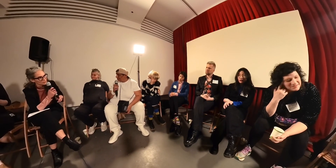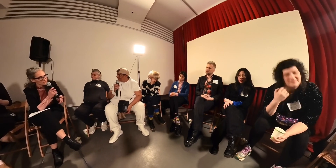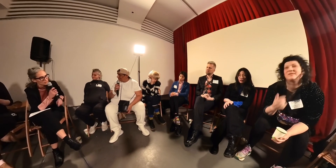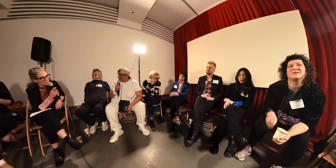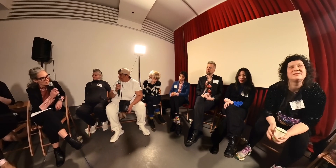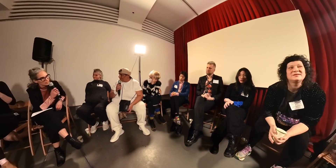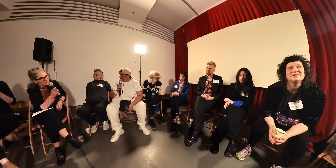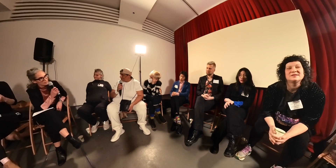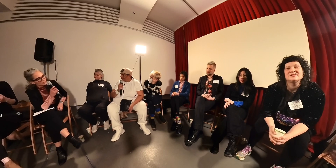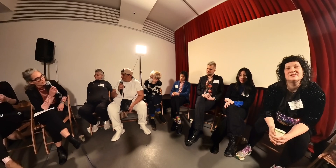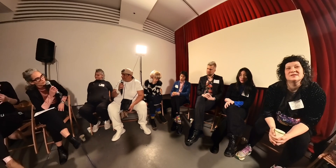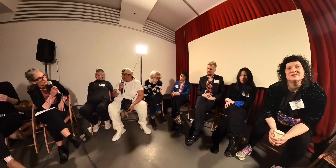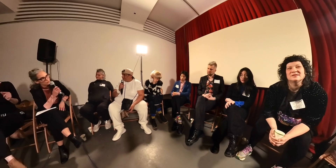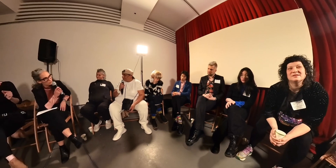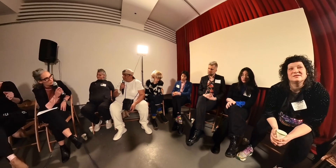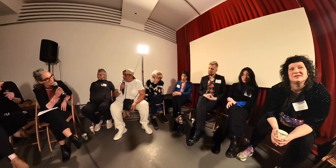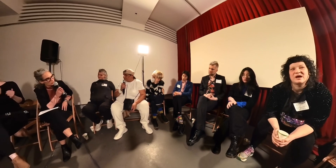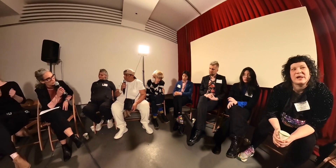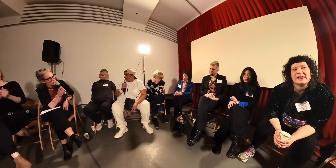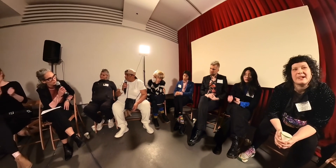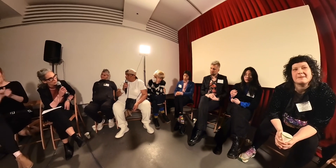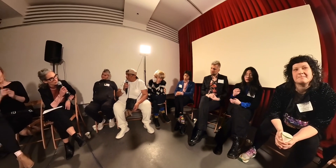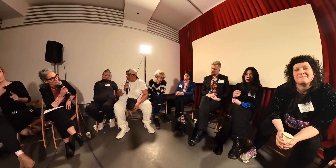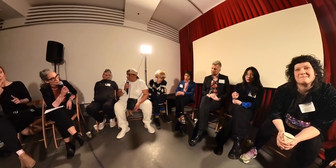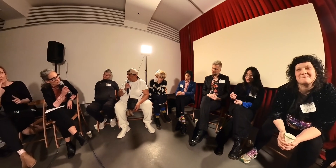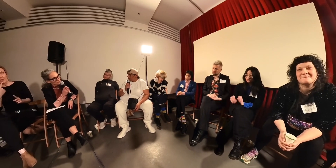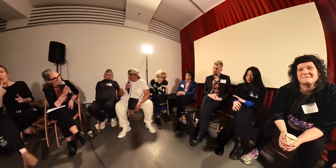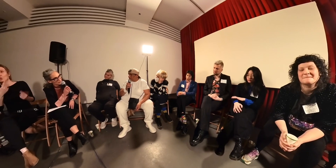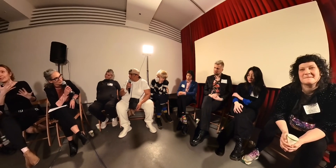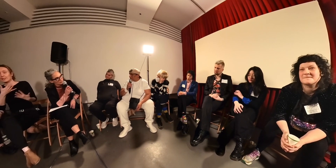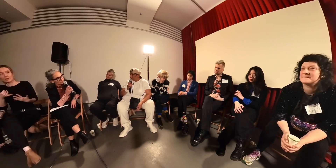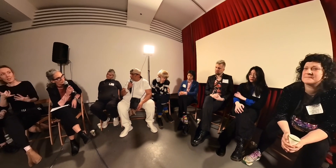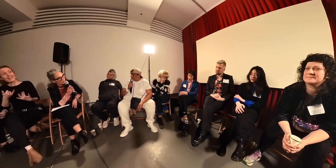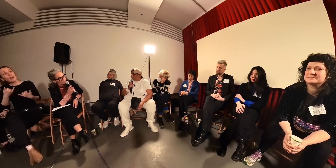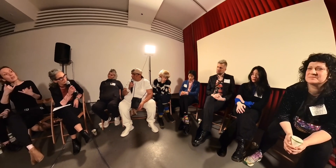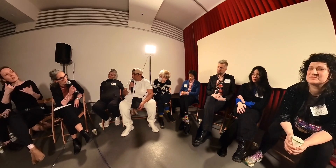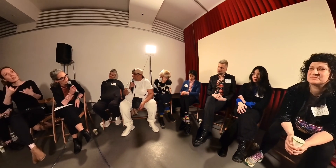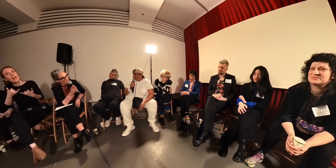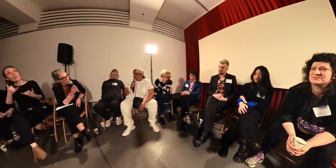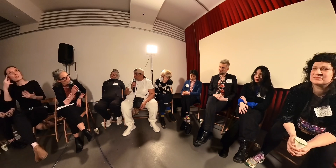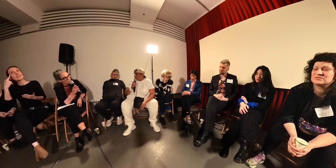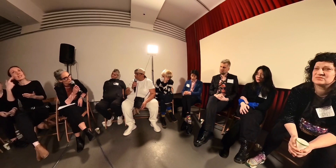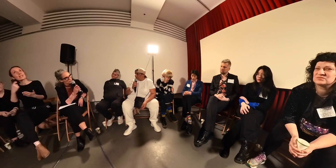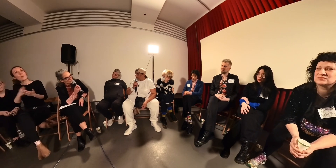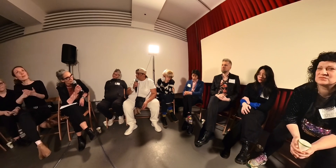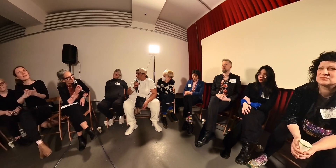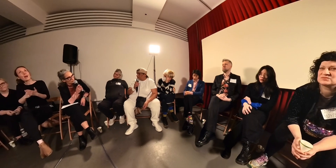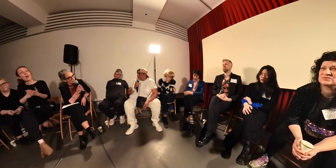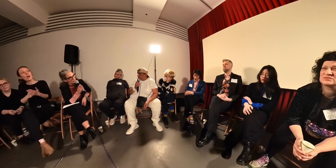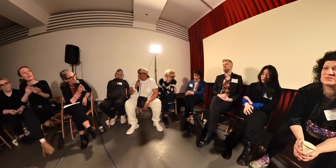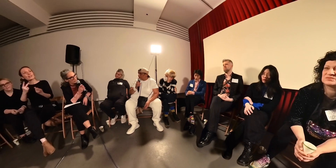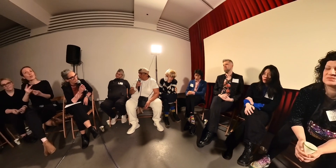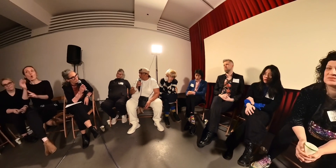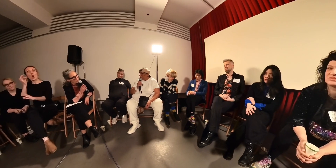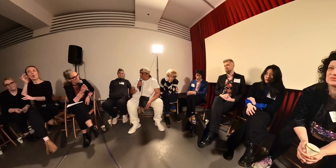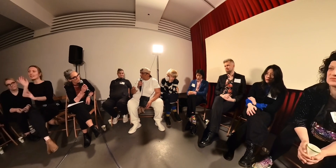V návaznosti teda tady na tuhle tu zkušenost, co to pro tebe potom znamená, ta možnost se setkávat